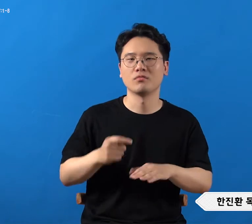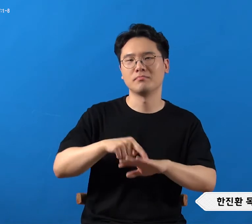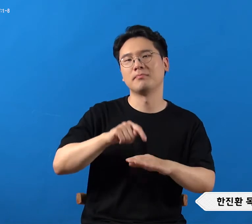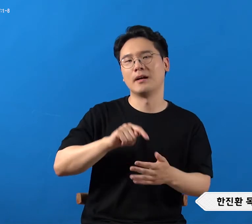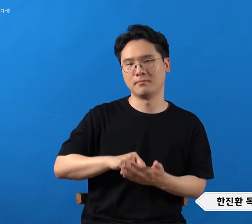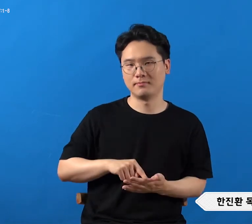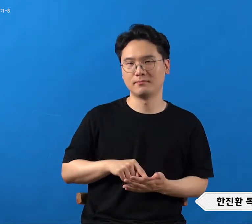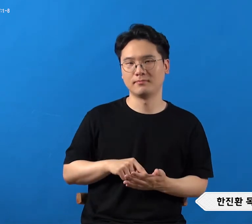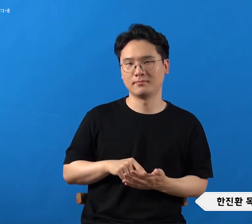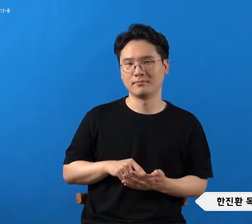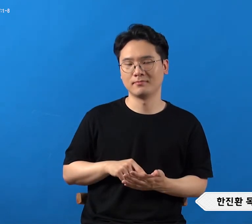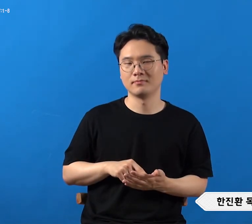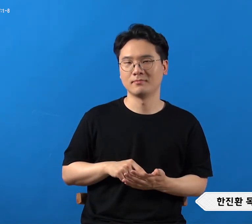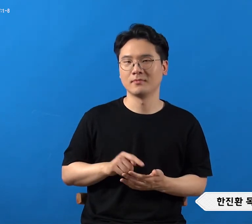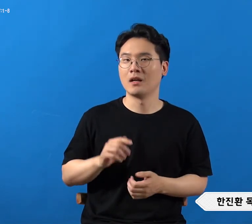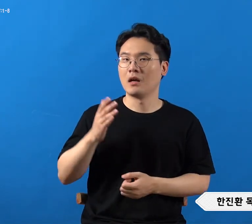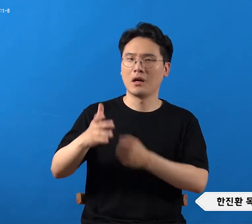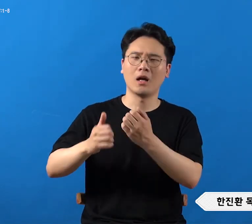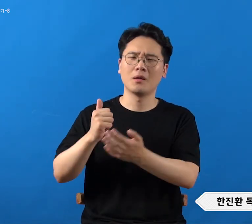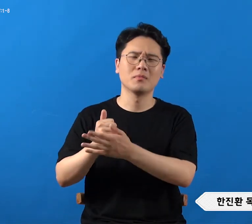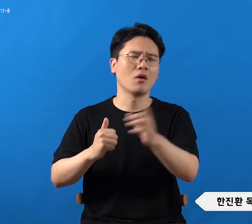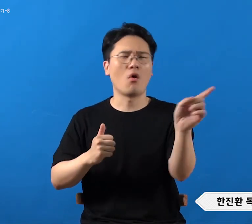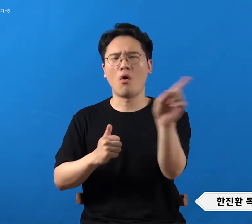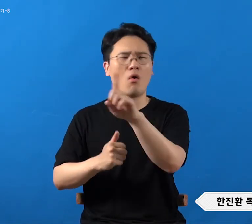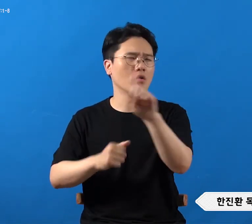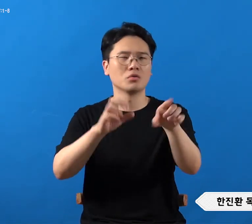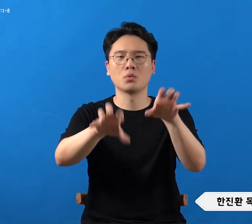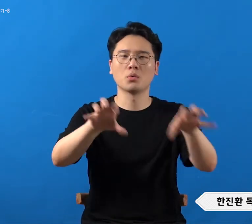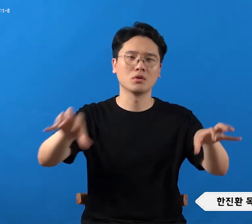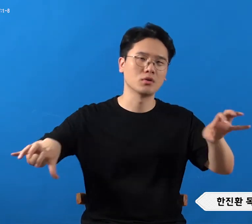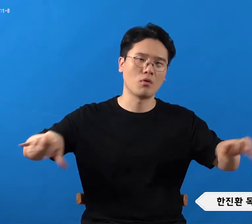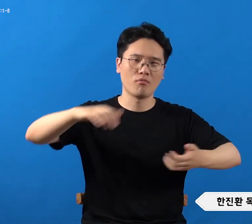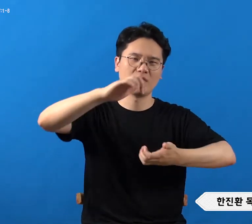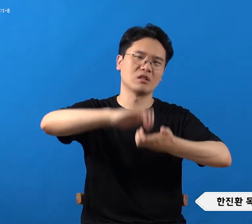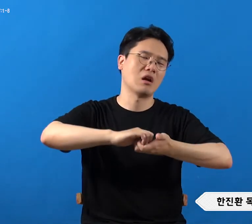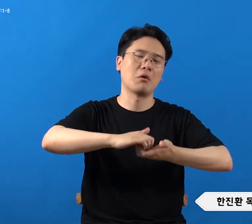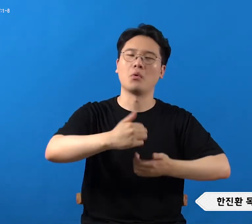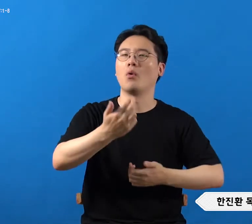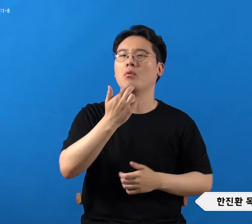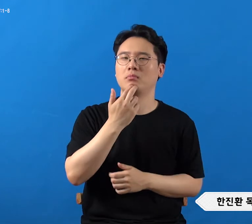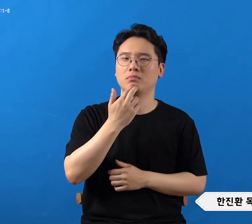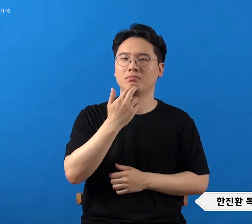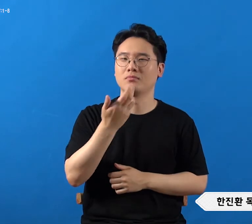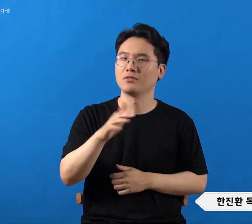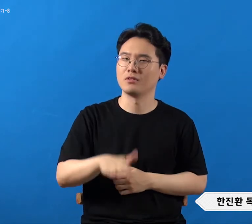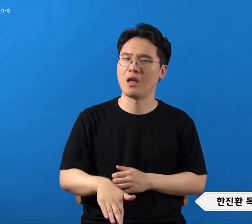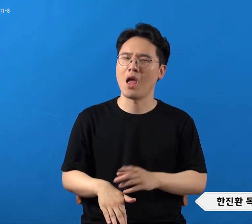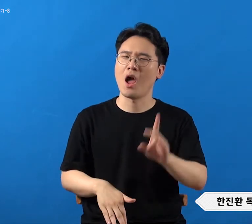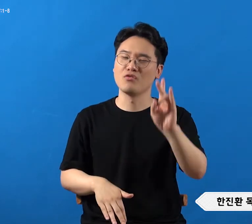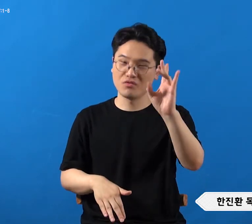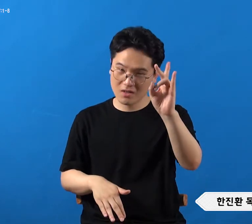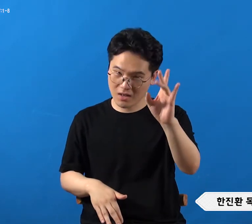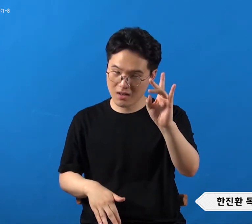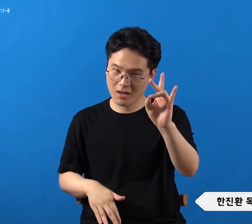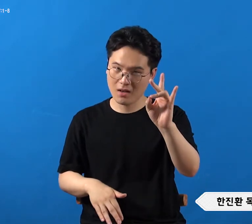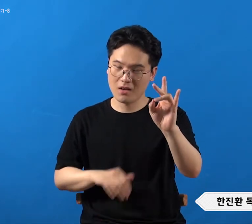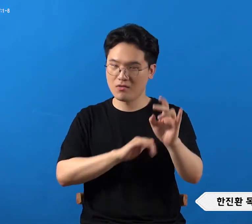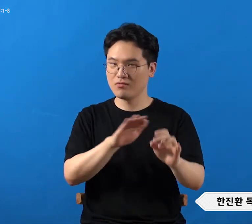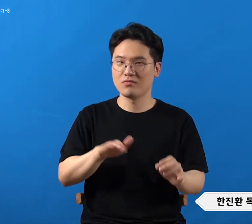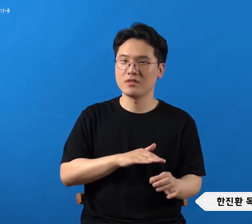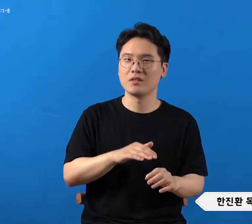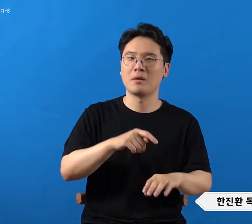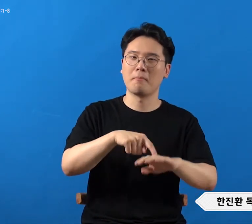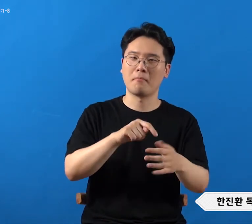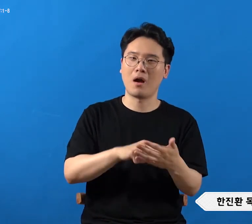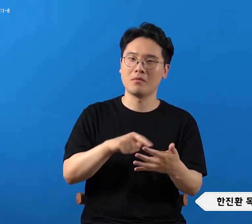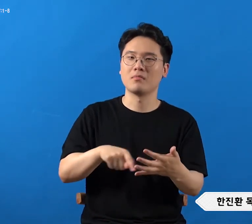마음입니다. 하나님 다른 어떤 곳에서도 제약받지 않으십니다. 그런데 유일하게 우리